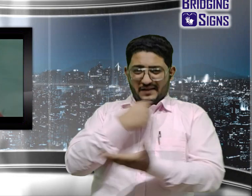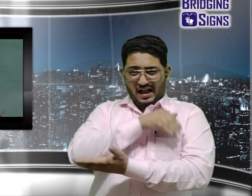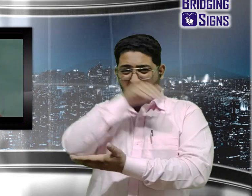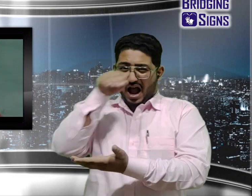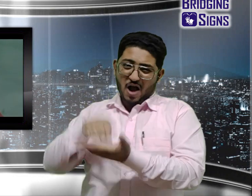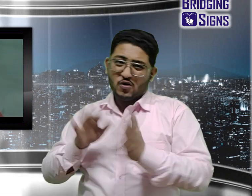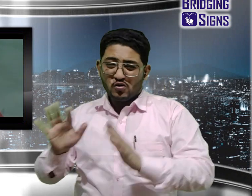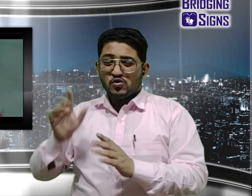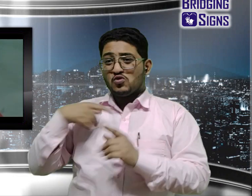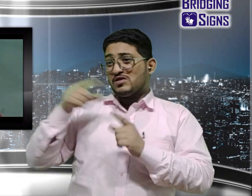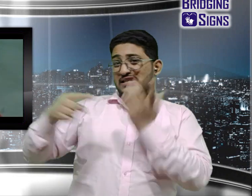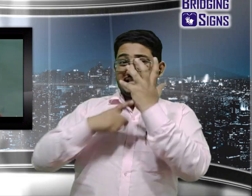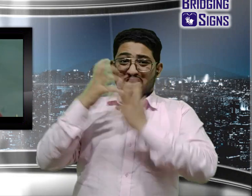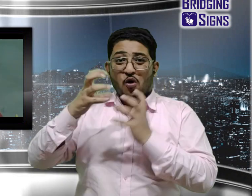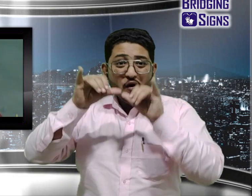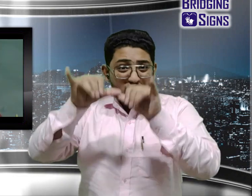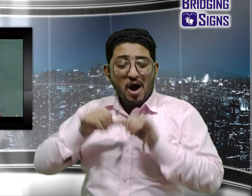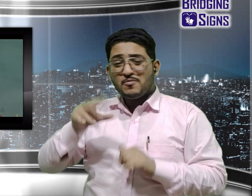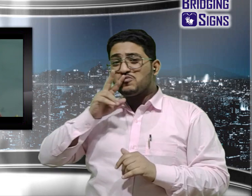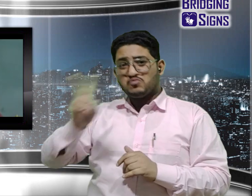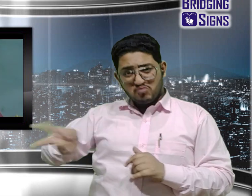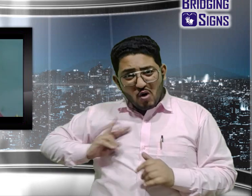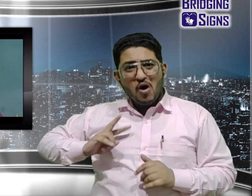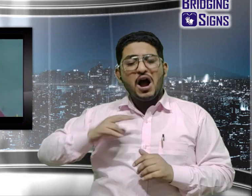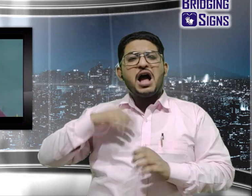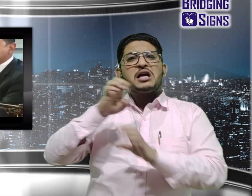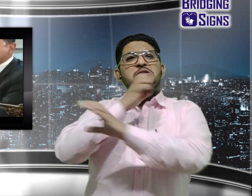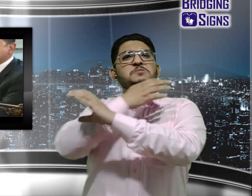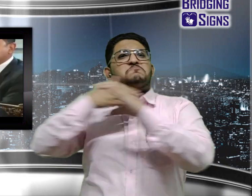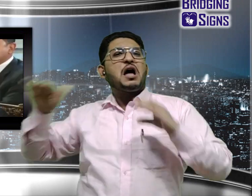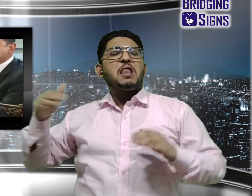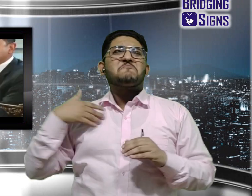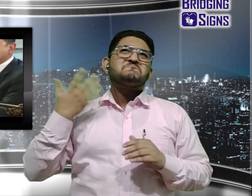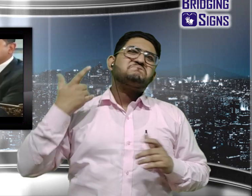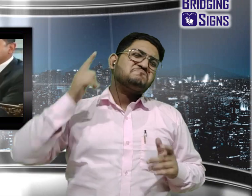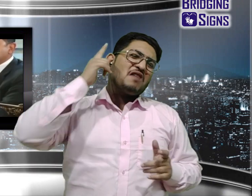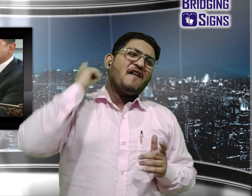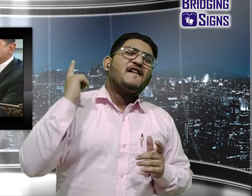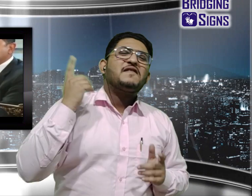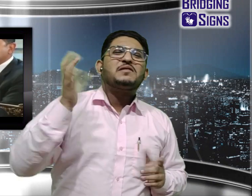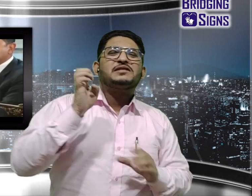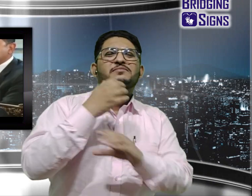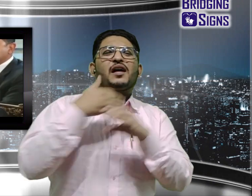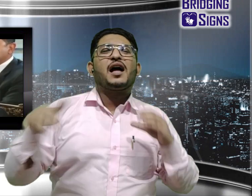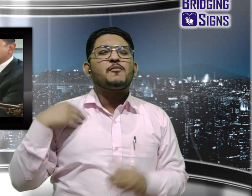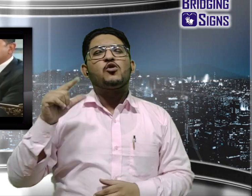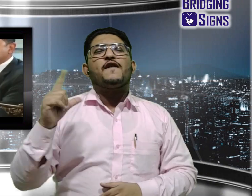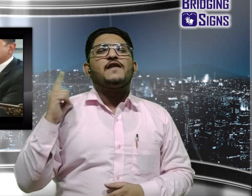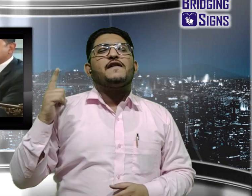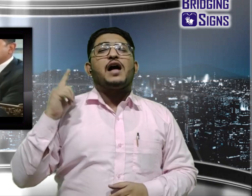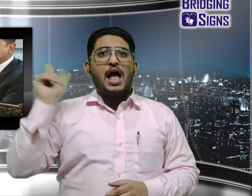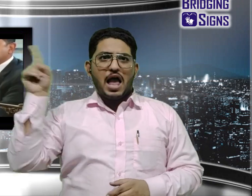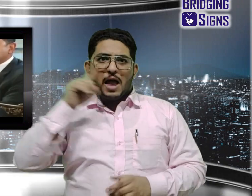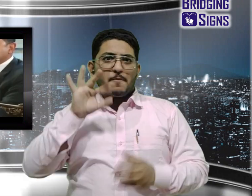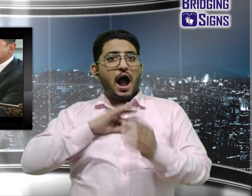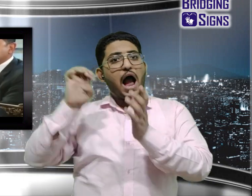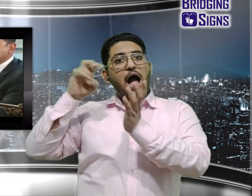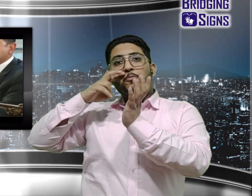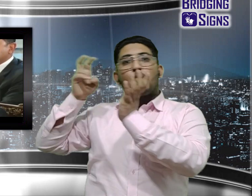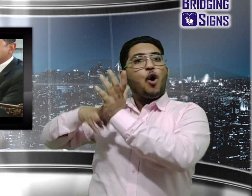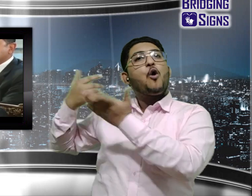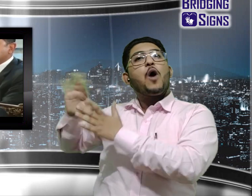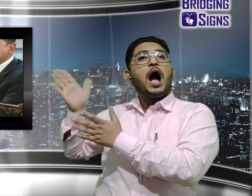तरफ जाना चाह रहे हैं तो आप इससे बात करें। मुझे पता भी नहीं था कि ये ईमेल उनको गई, उन्होंने ये ईमेल अपनी रिफॉर्म टीम को फॉरवर्ड